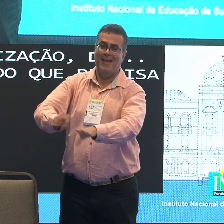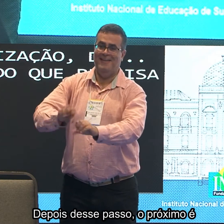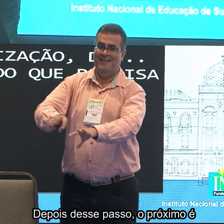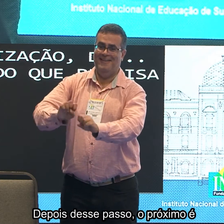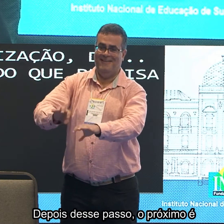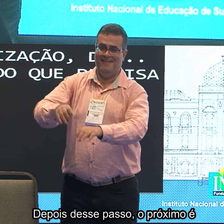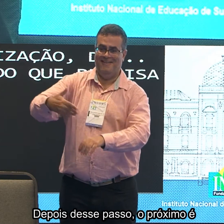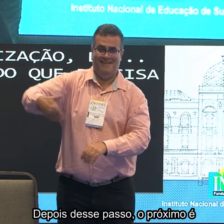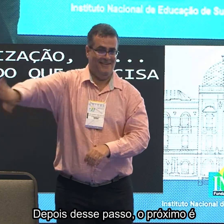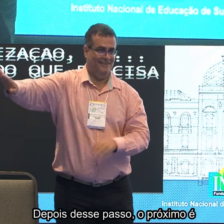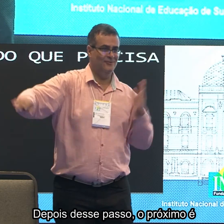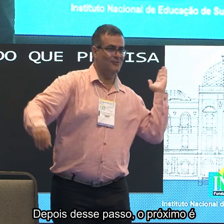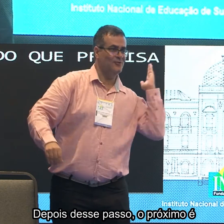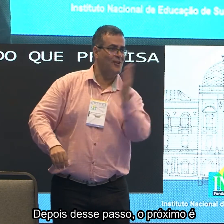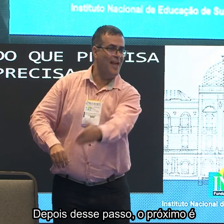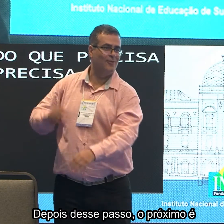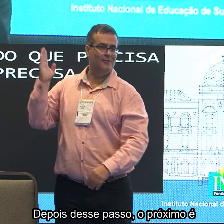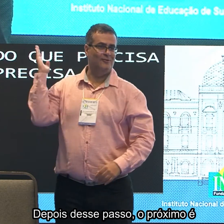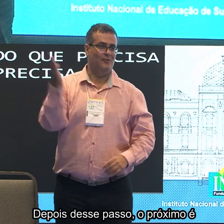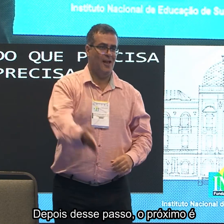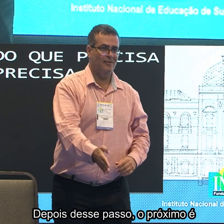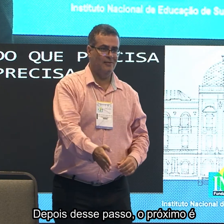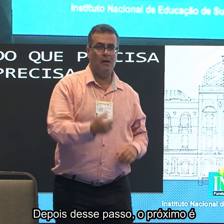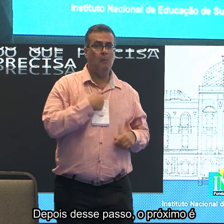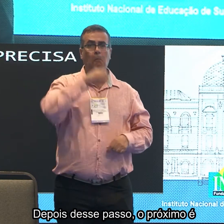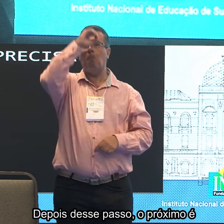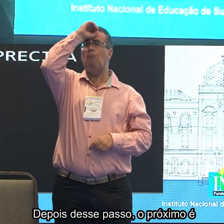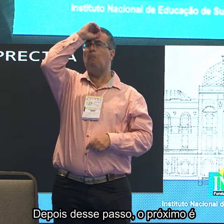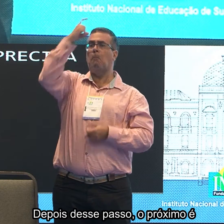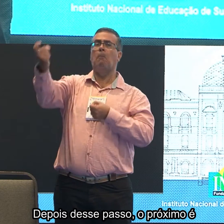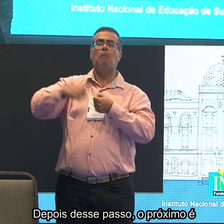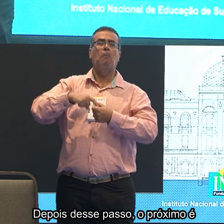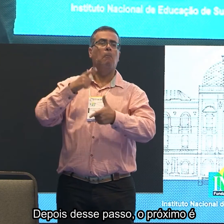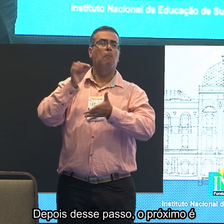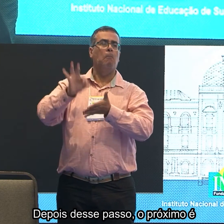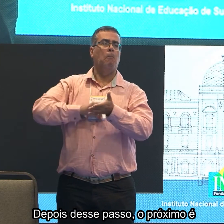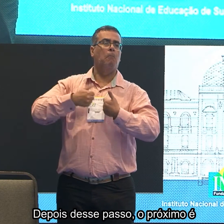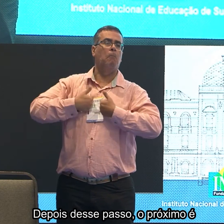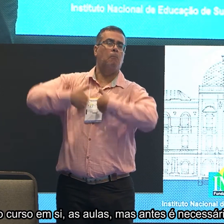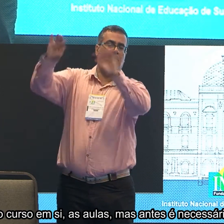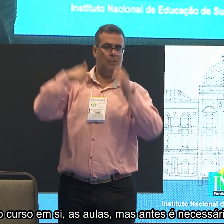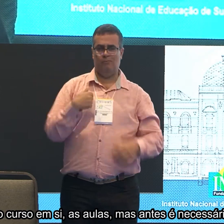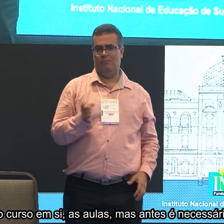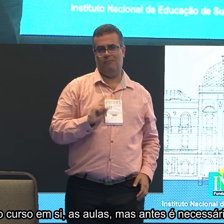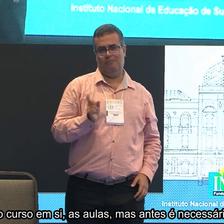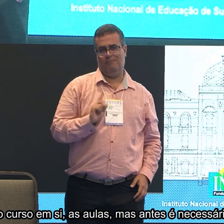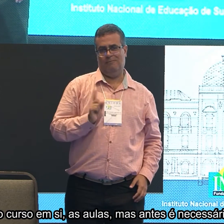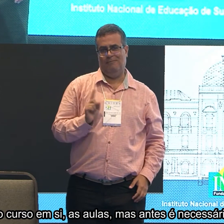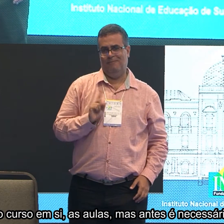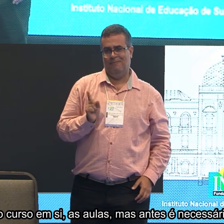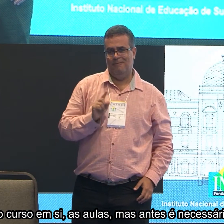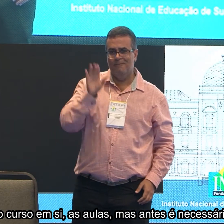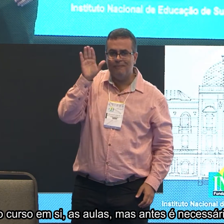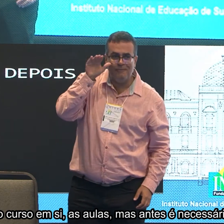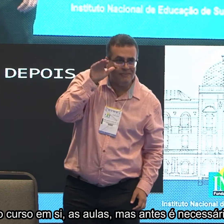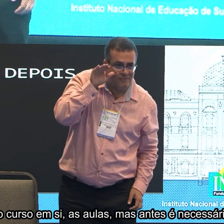E aí, depois disso, depois desse passo, o próximo é, de fato, o curso em si, as